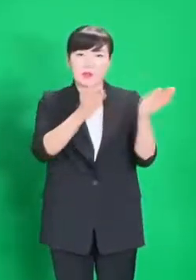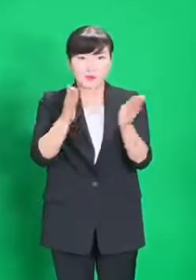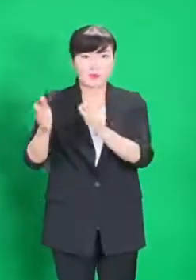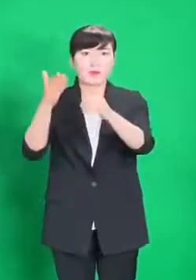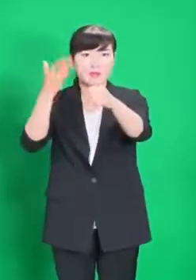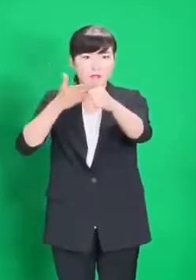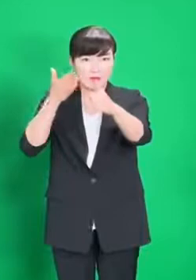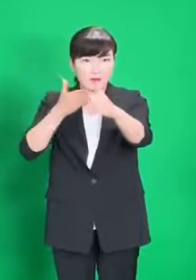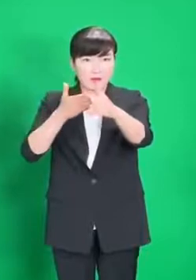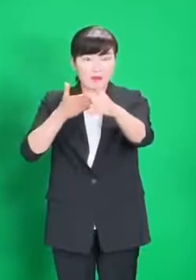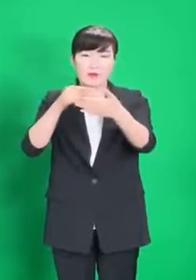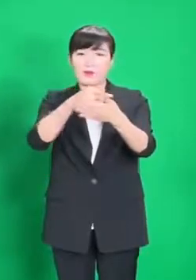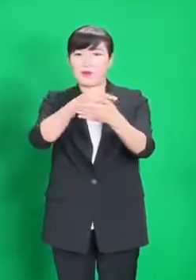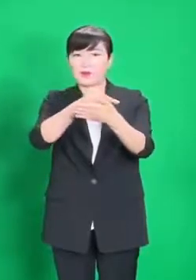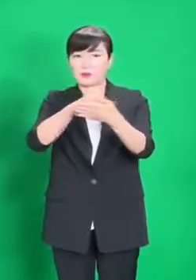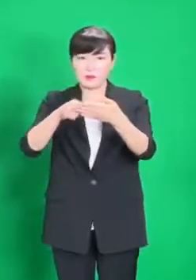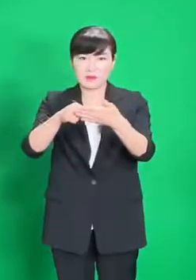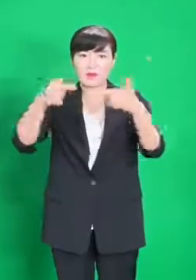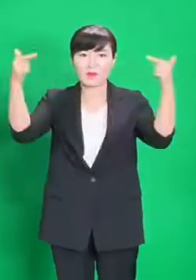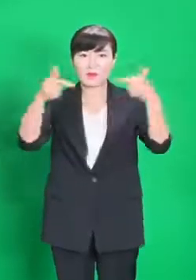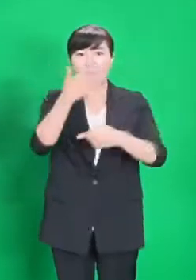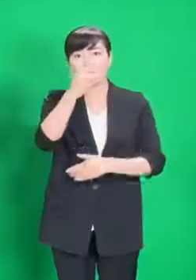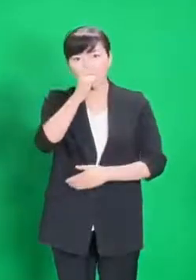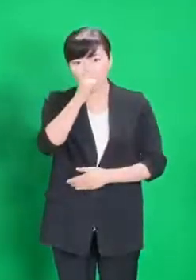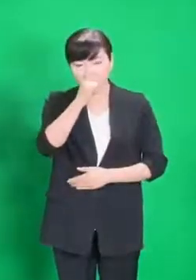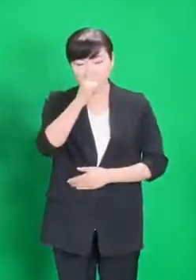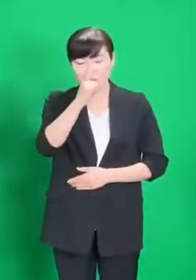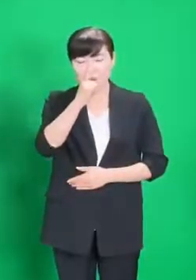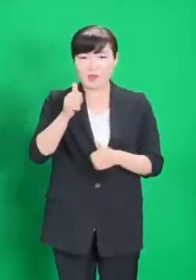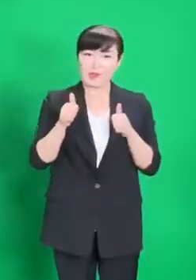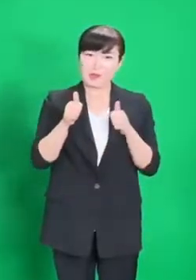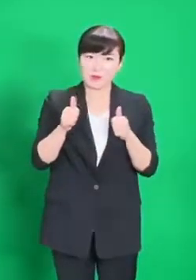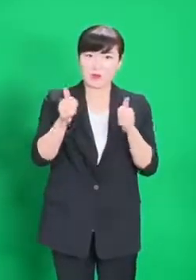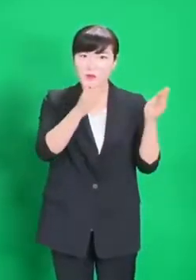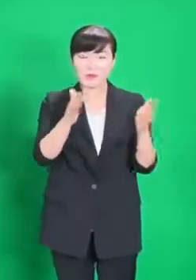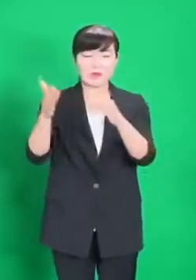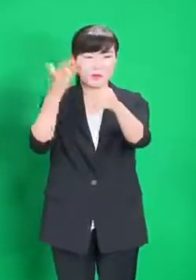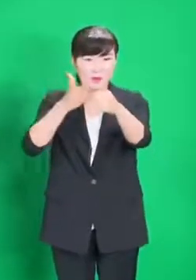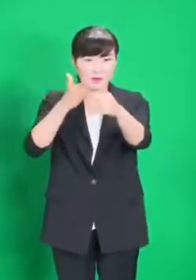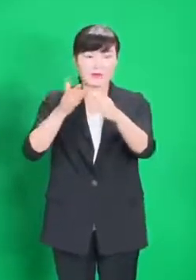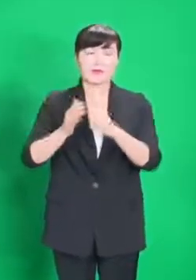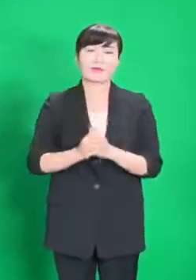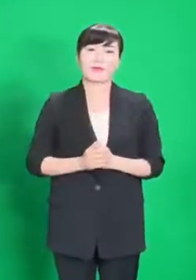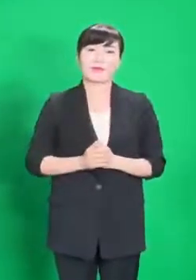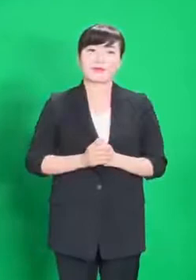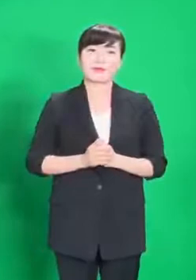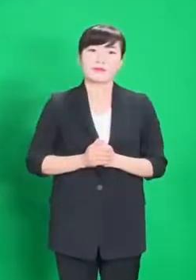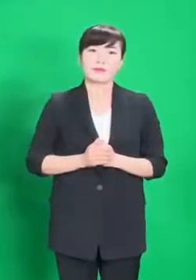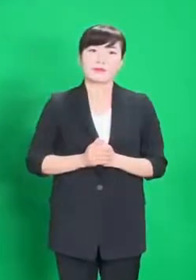시 재난 피해가 최소화될 수 있도록 완벽히 대비해 주시기 바랍니다.